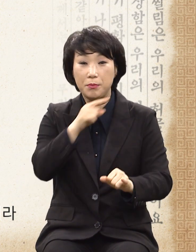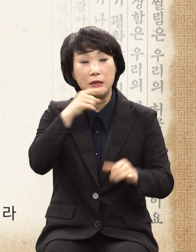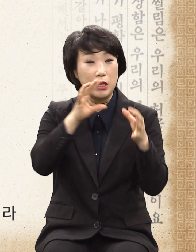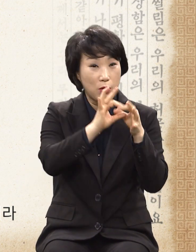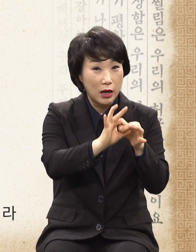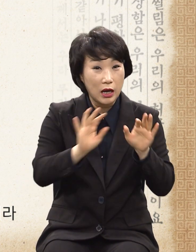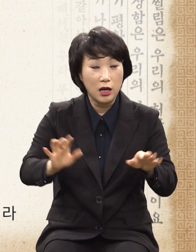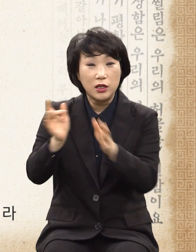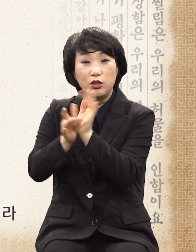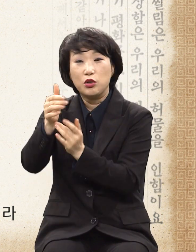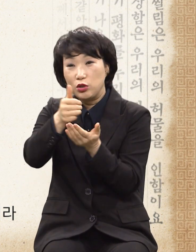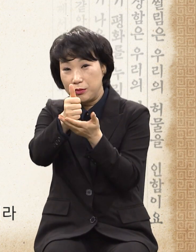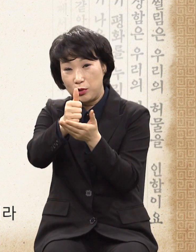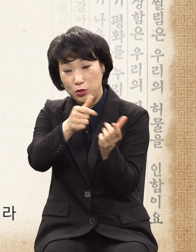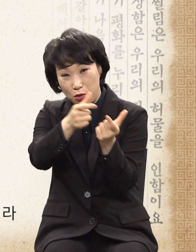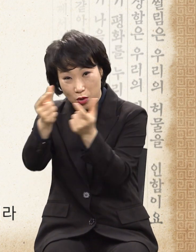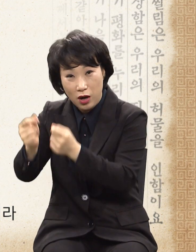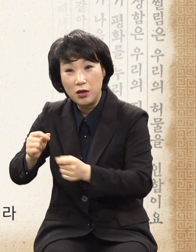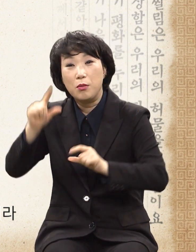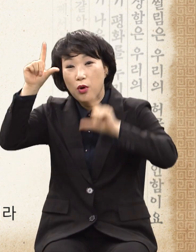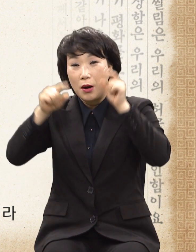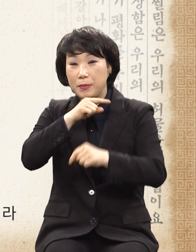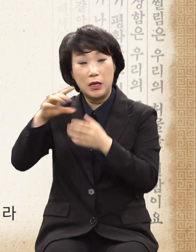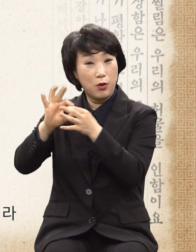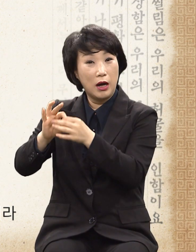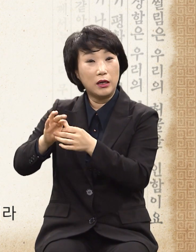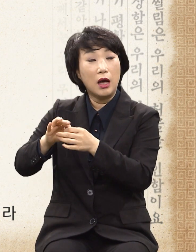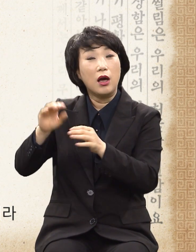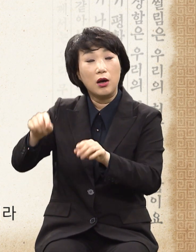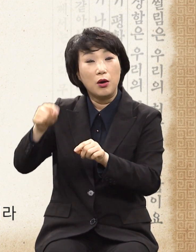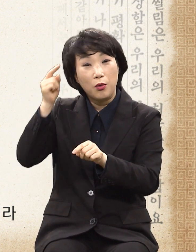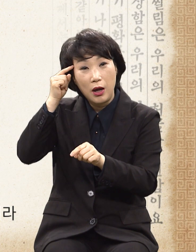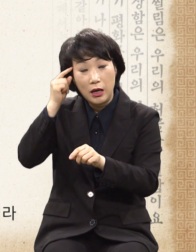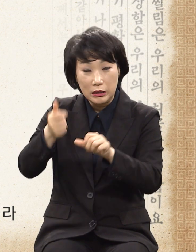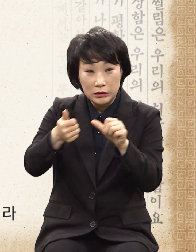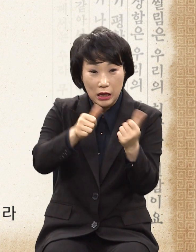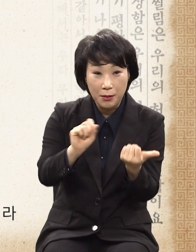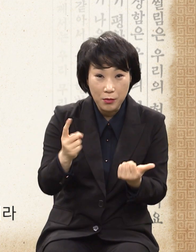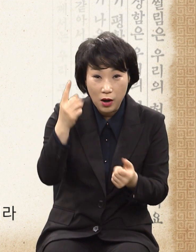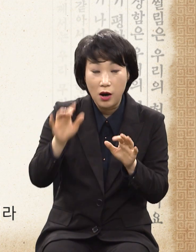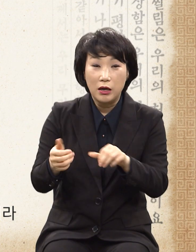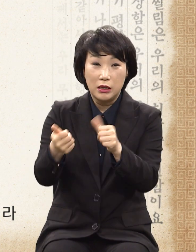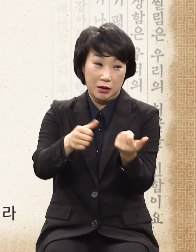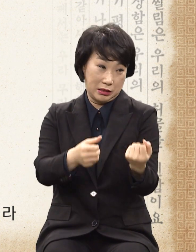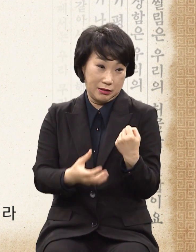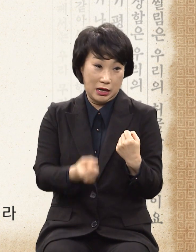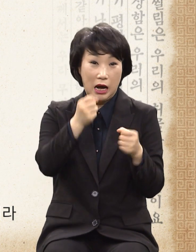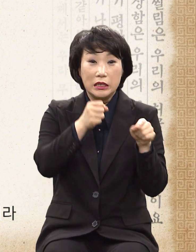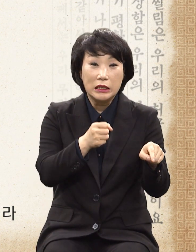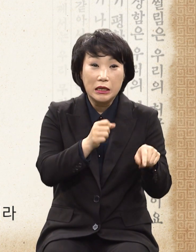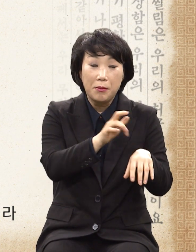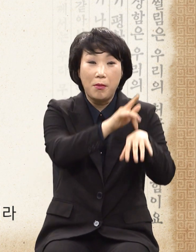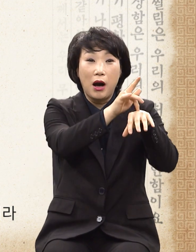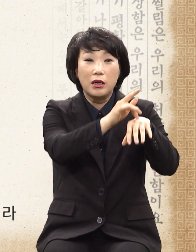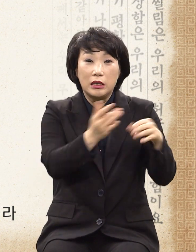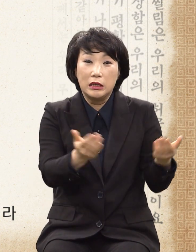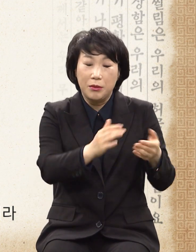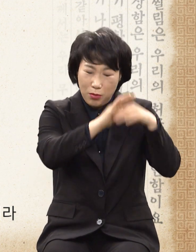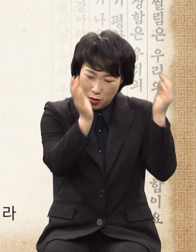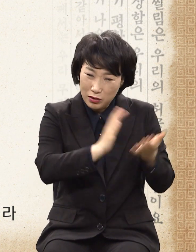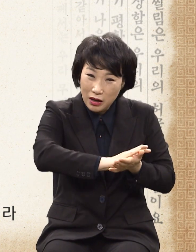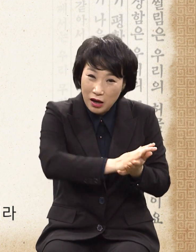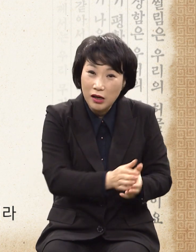그도 또한 한 문양으로 혈육에 함께 속하심은 사망으로 말미암아 사망의 세력을 잡은 자